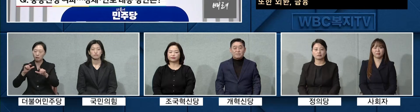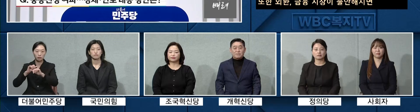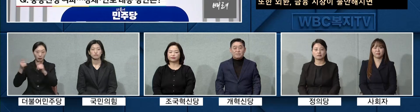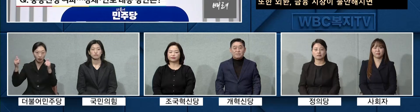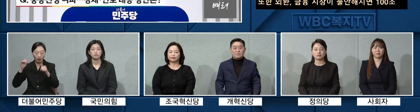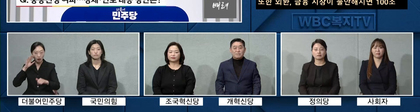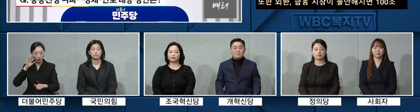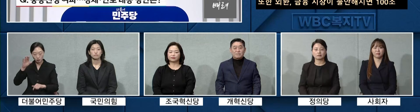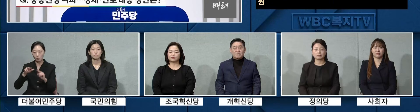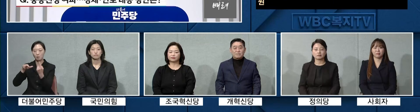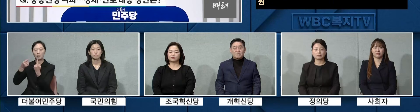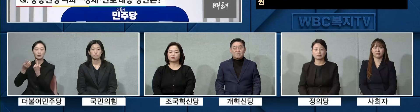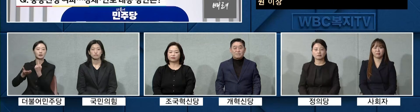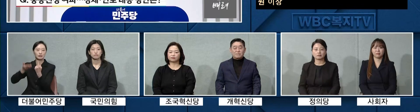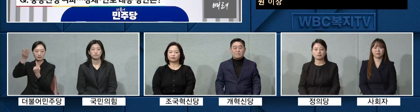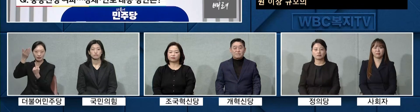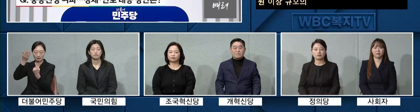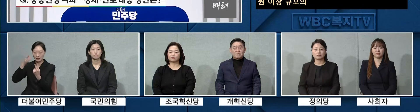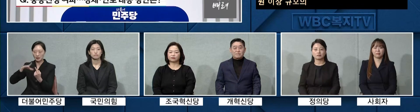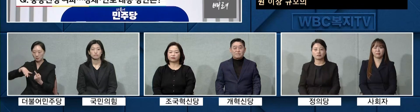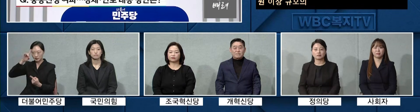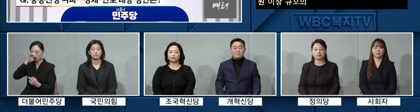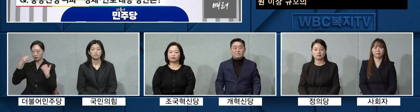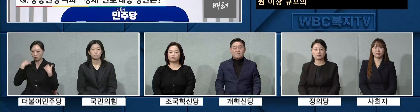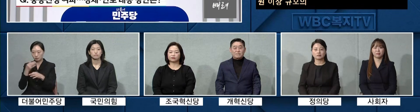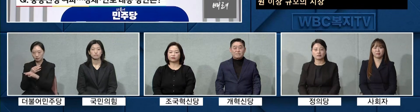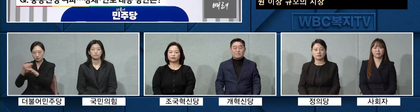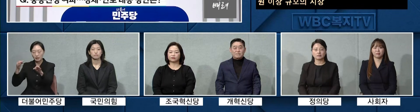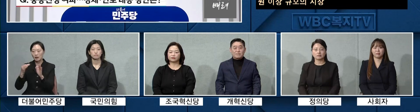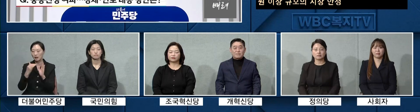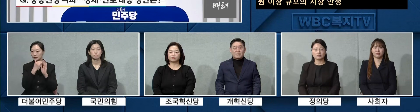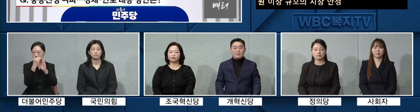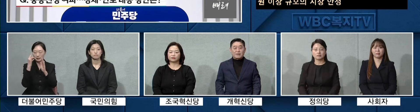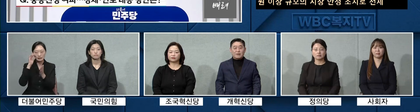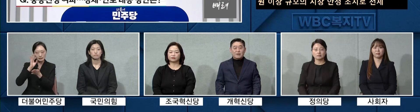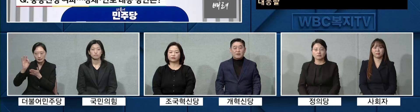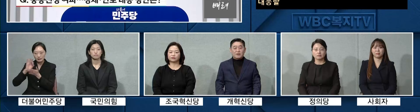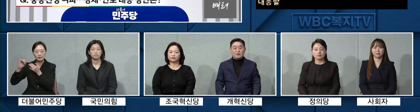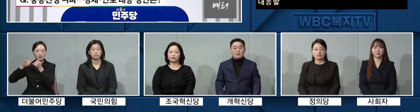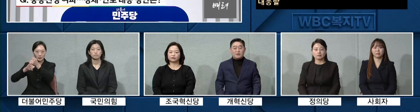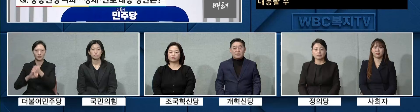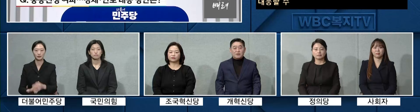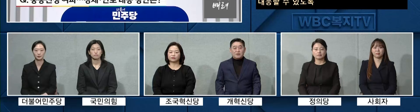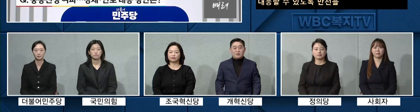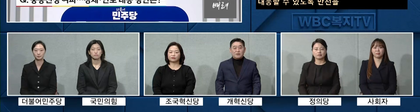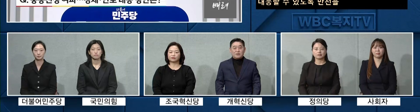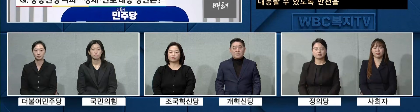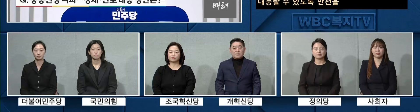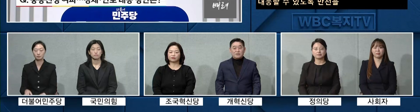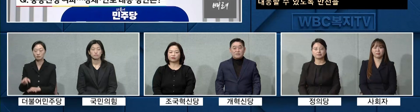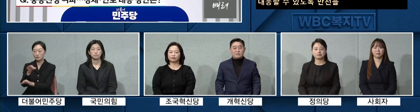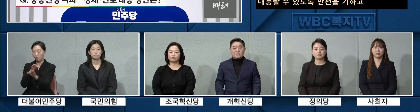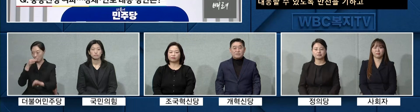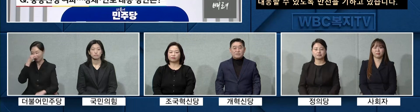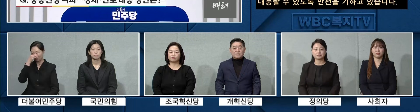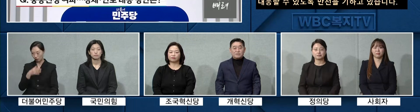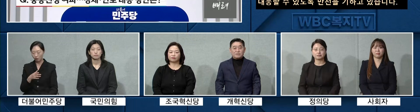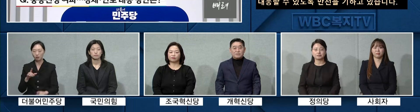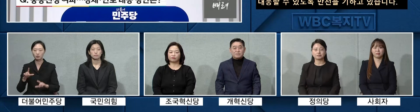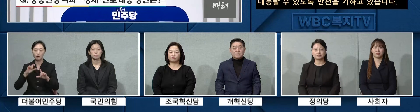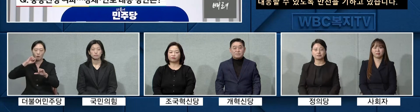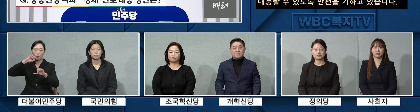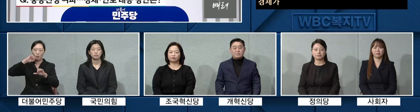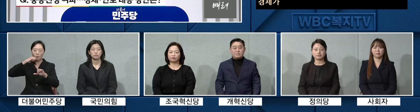시장 안정 조치로 선제 대응할 수 있도록 만전을 기하고 있습니다. 경제가 어려우면 취약계층이 받는